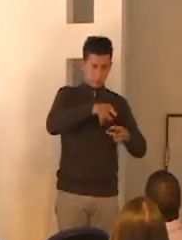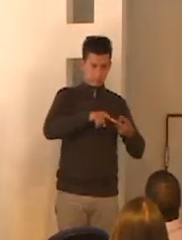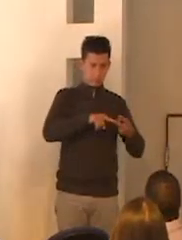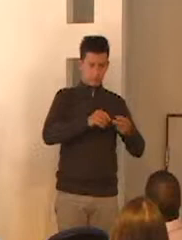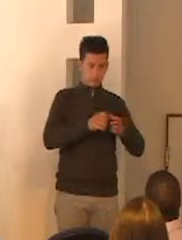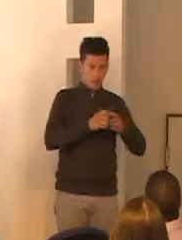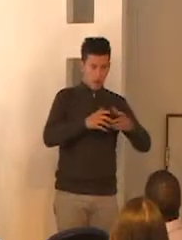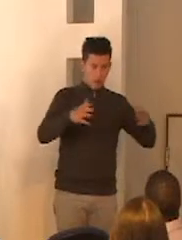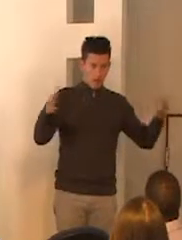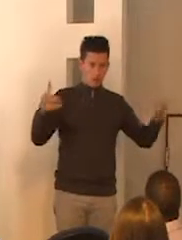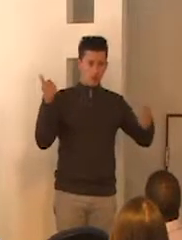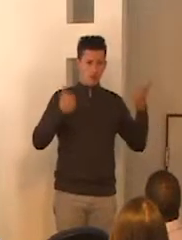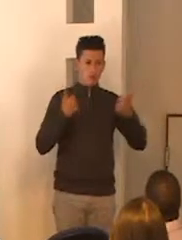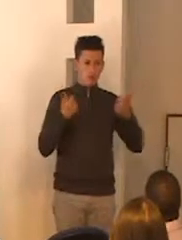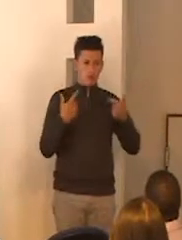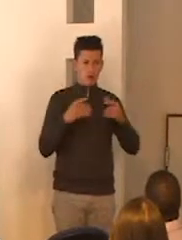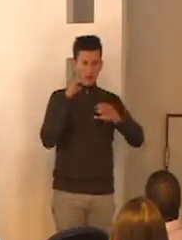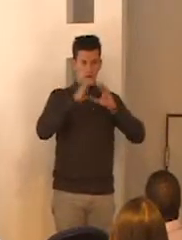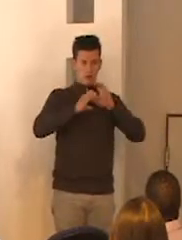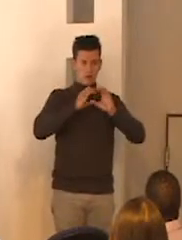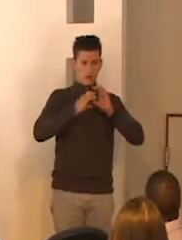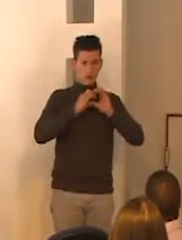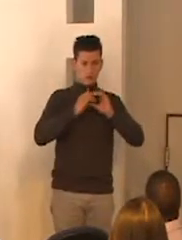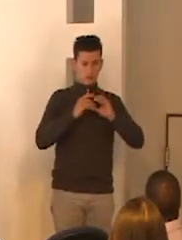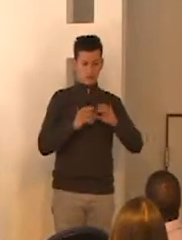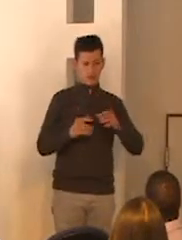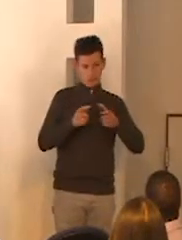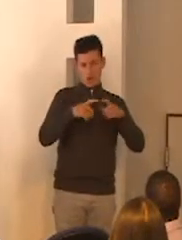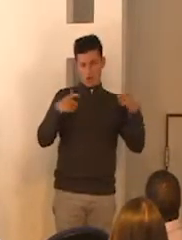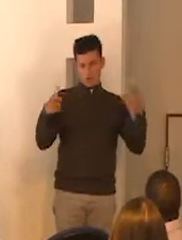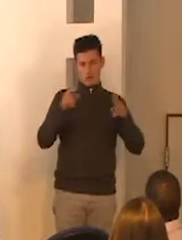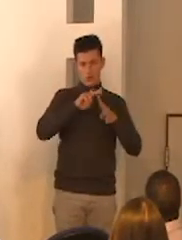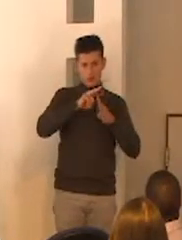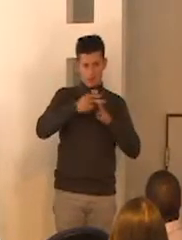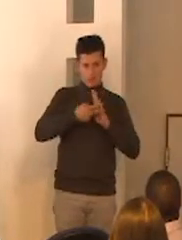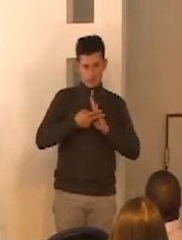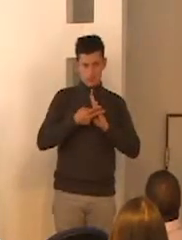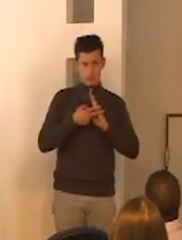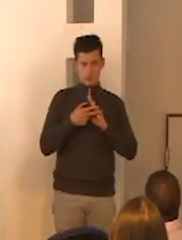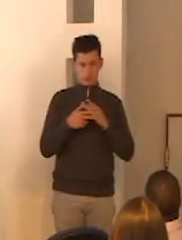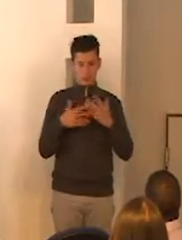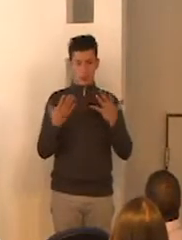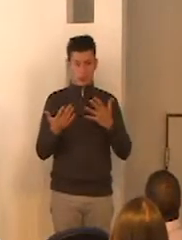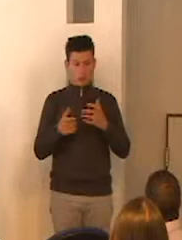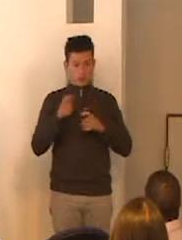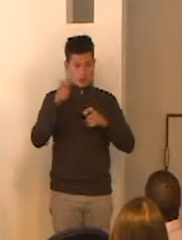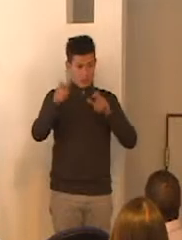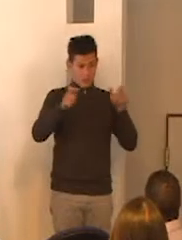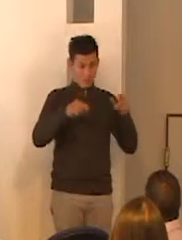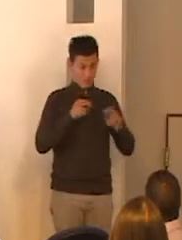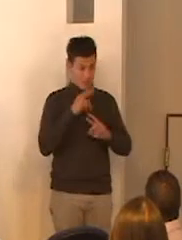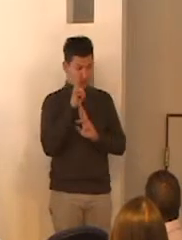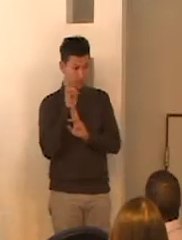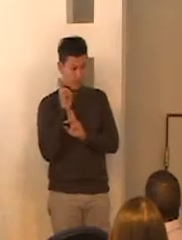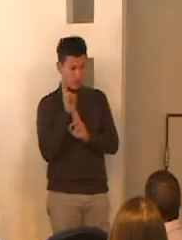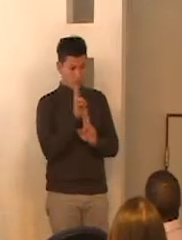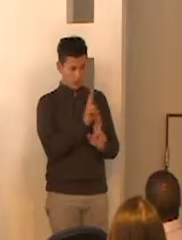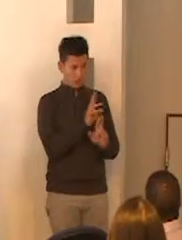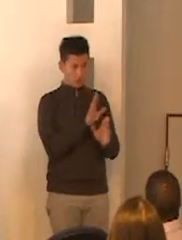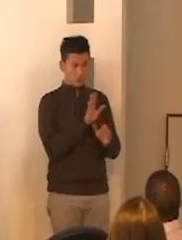los horizontes de la comunicación aumentativa alternativa a través del reconocimiento que